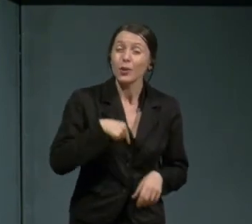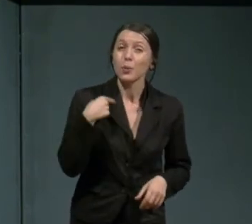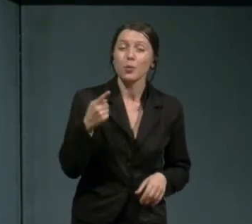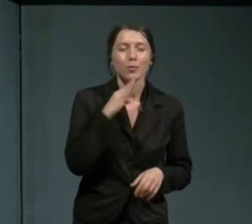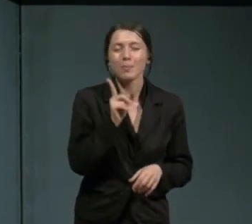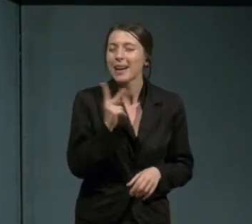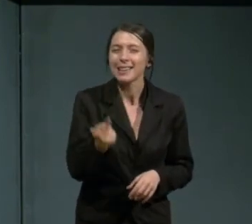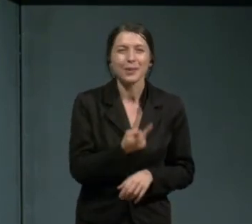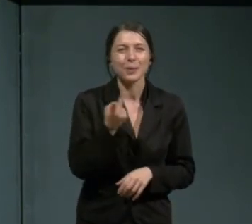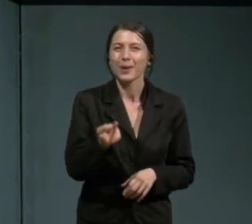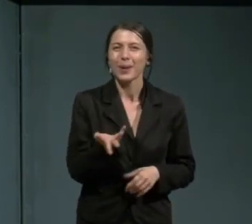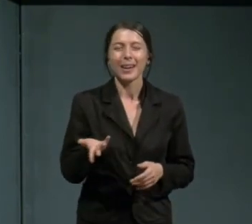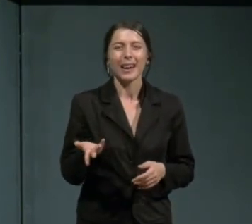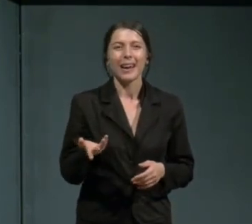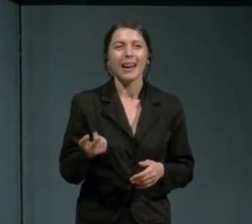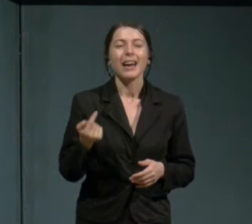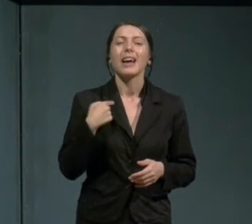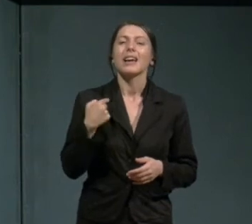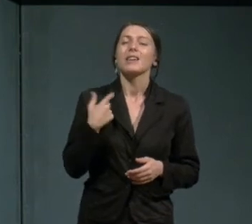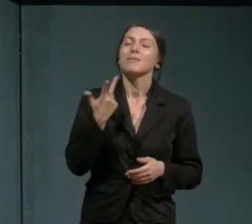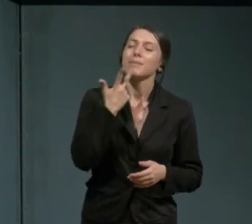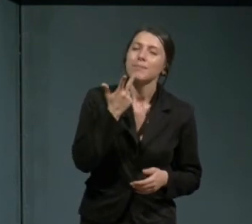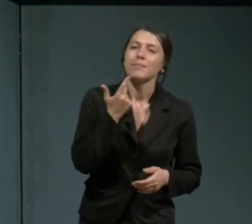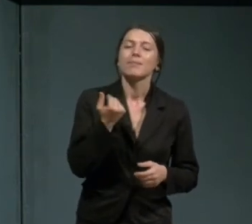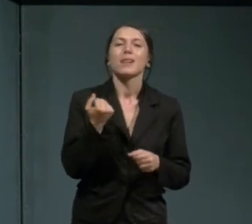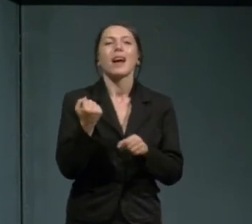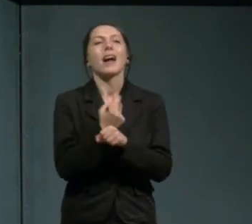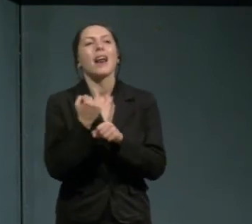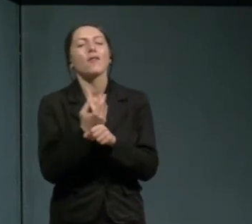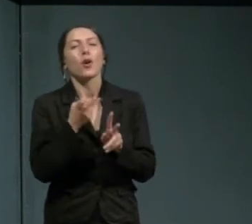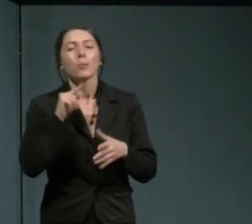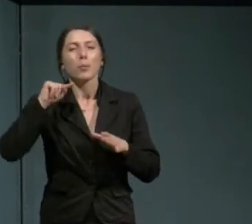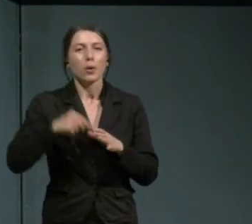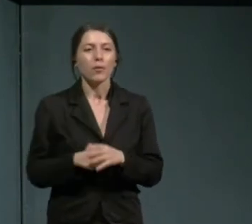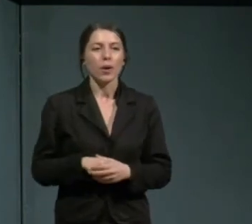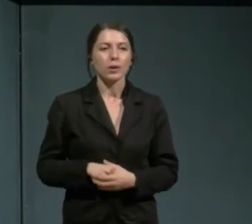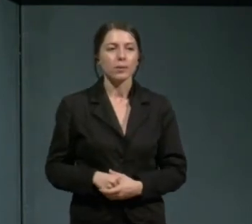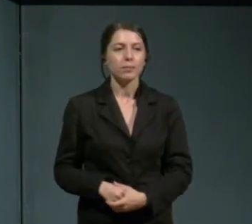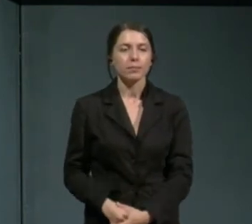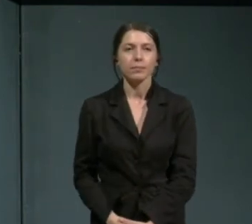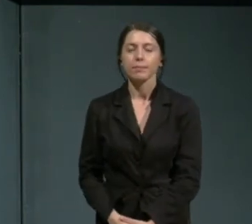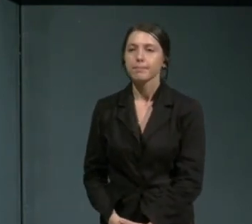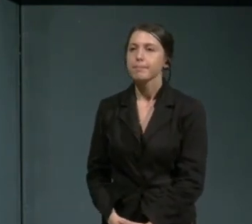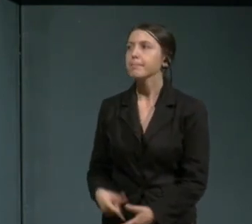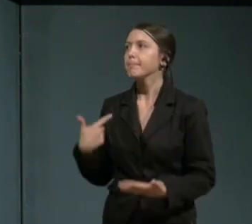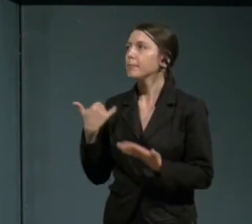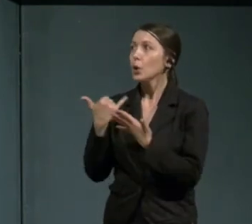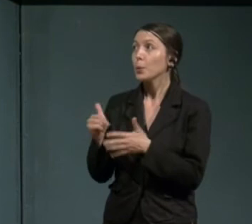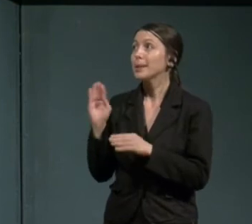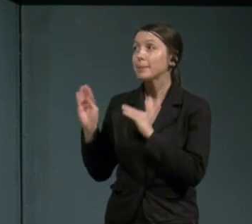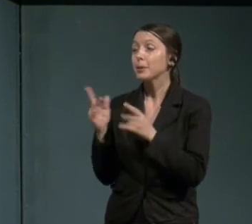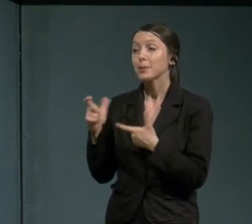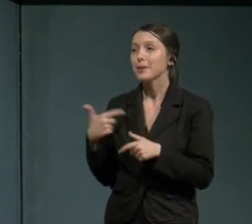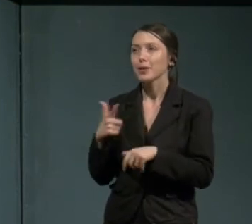bastano due ore io ho voglia di un lavoro più profondo su queste tematiche purtroppo poi non avevo più